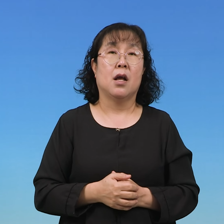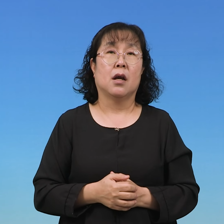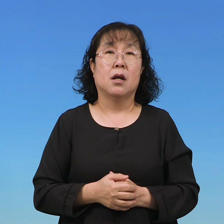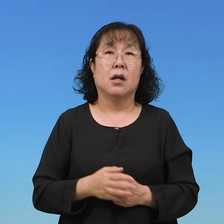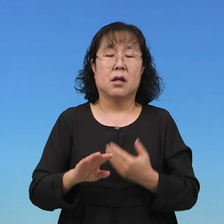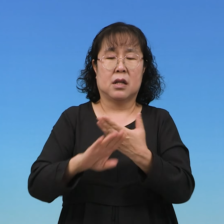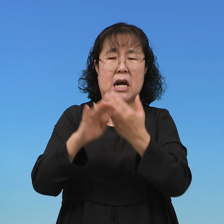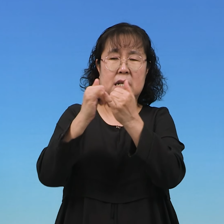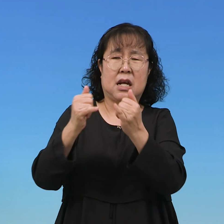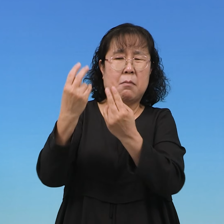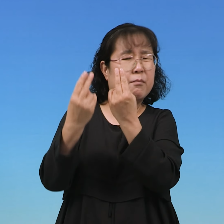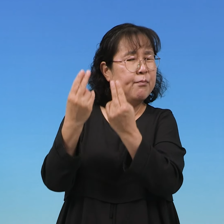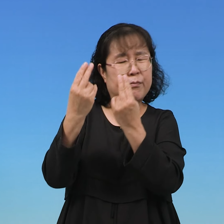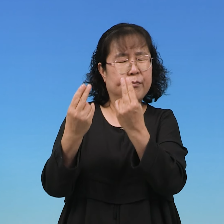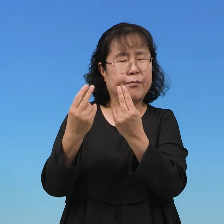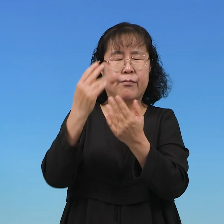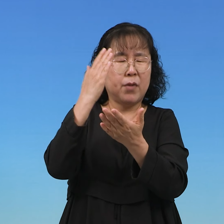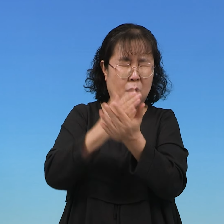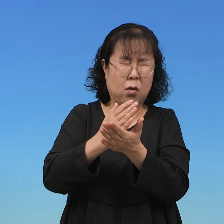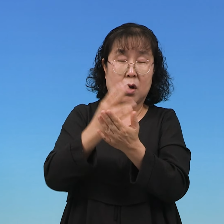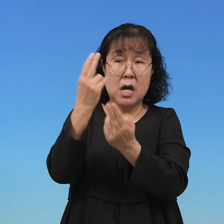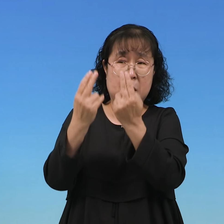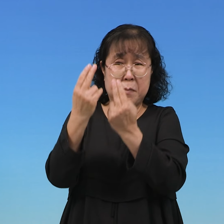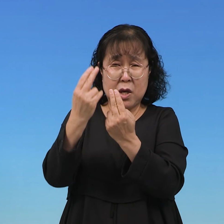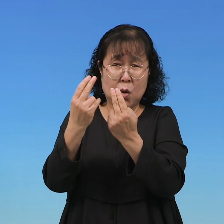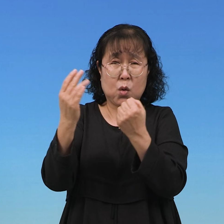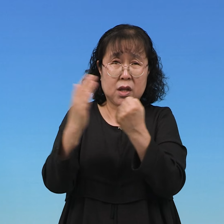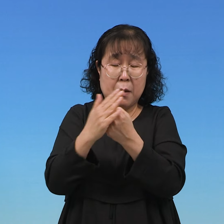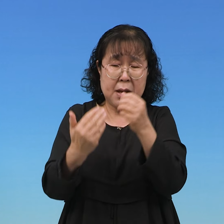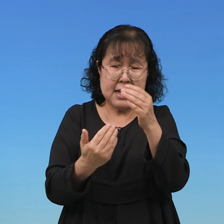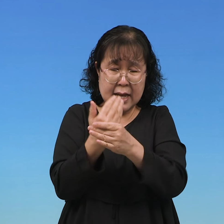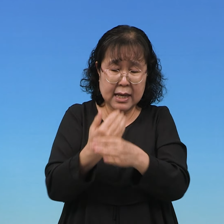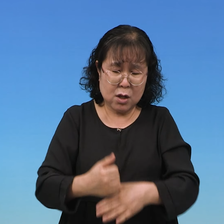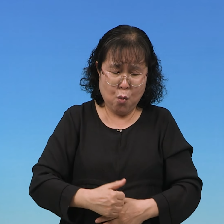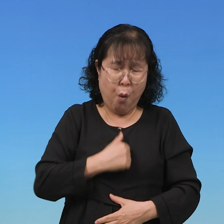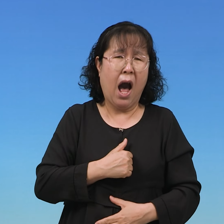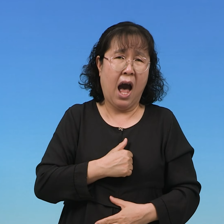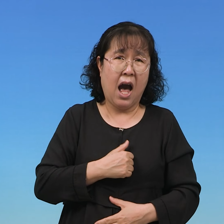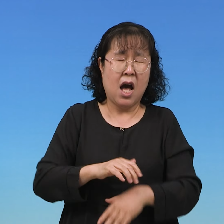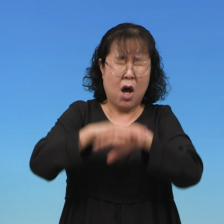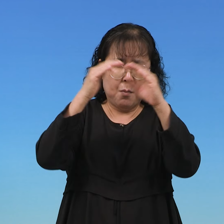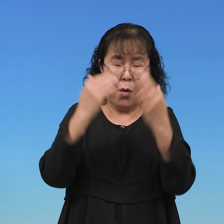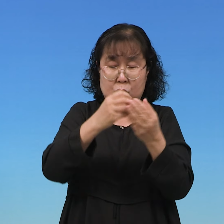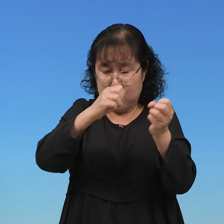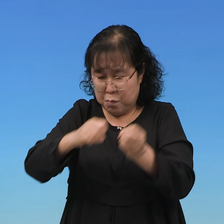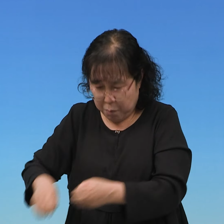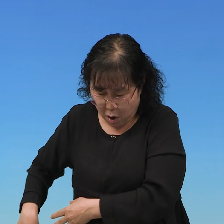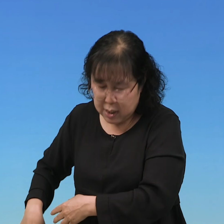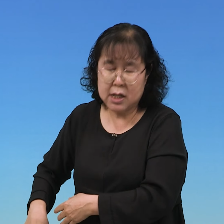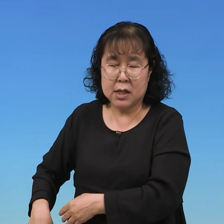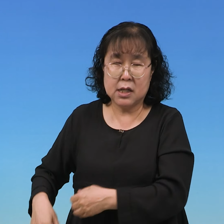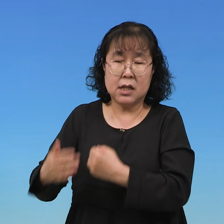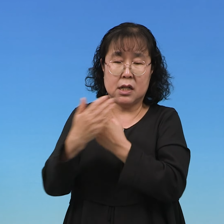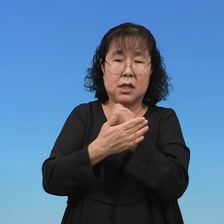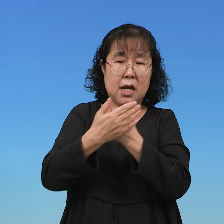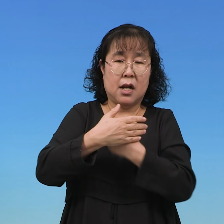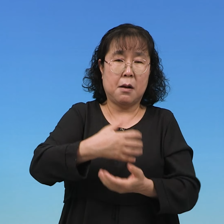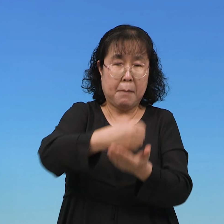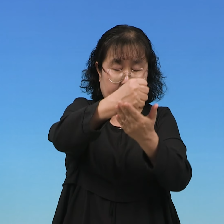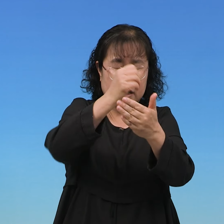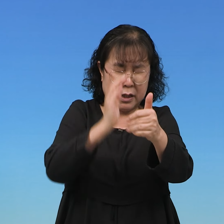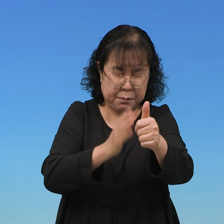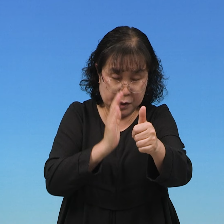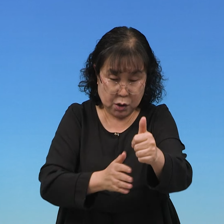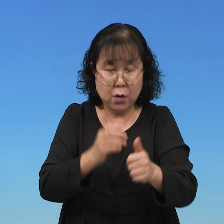이런 마음의 이 누적되는 울분을 올 한 해가 가기 전에 다 떨쳐내는 놀라운 은혜를 누리게